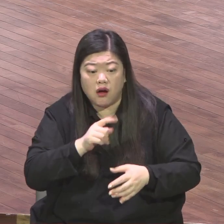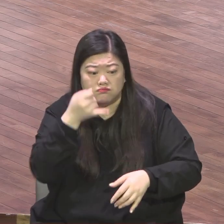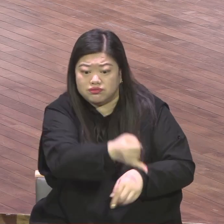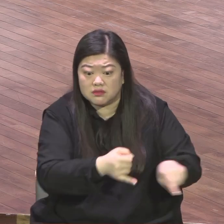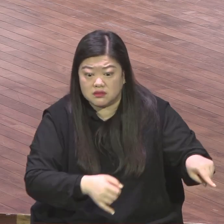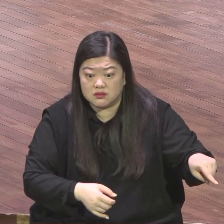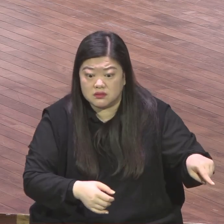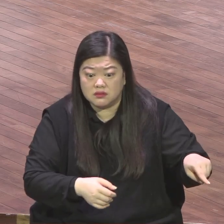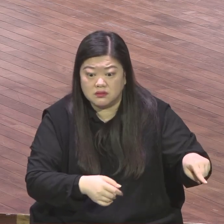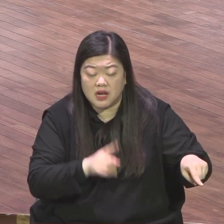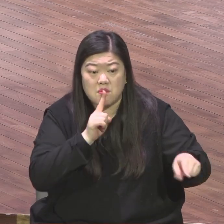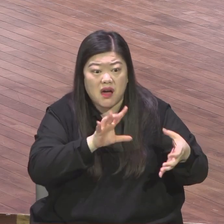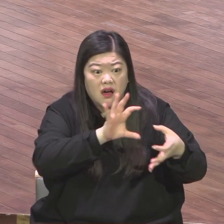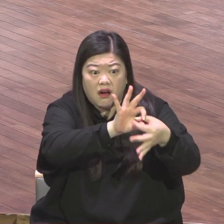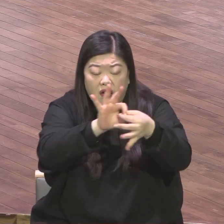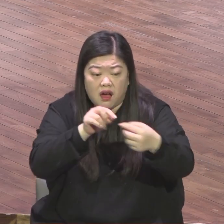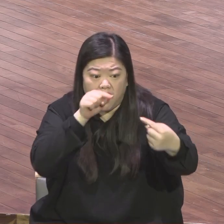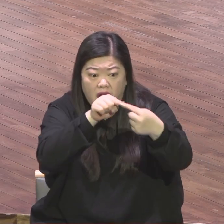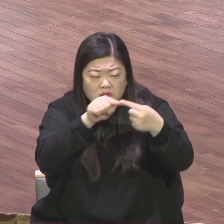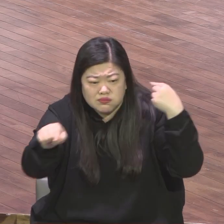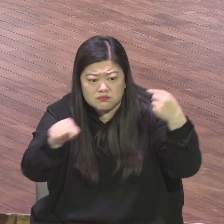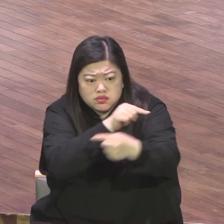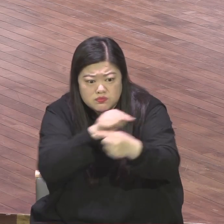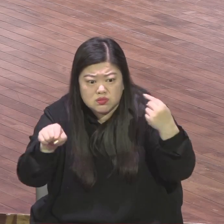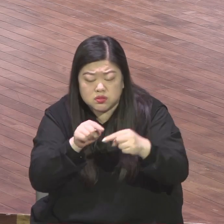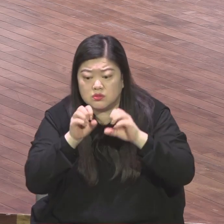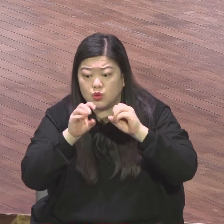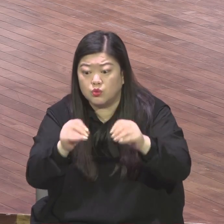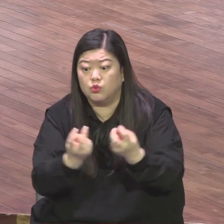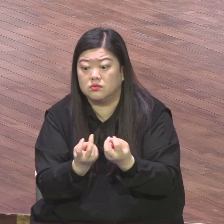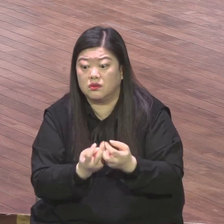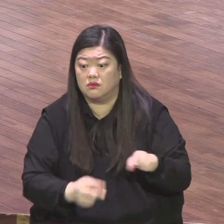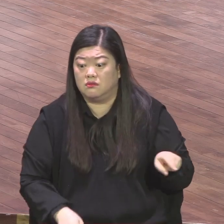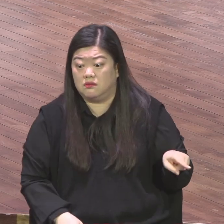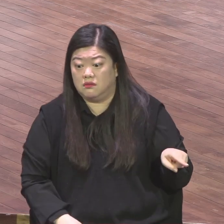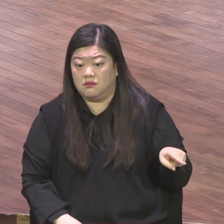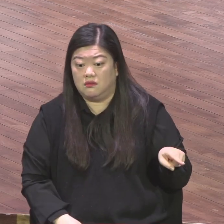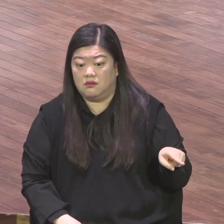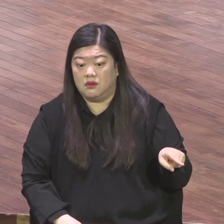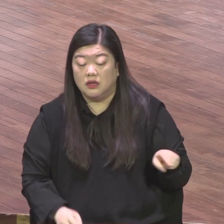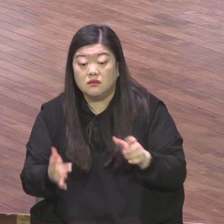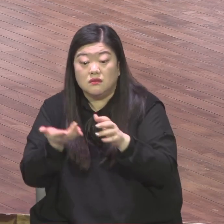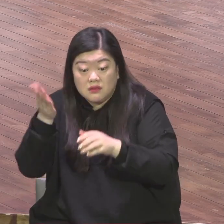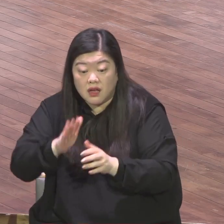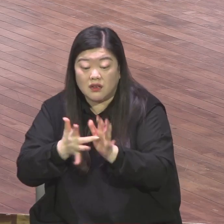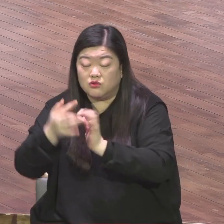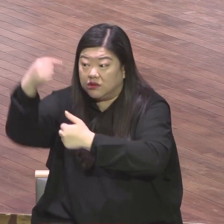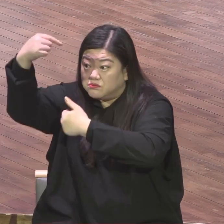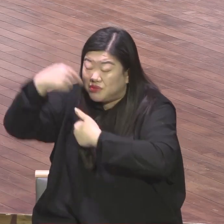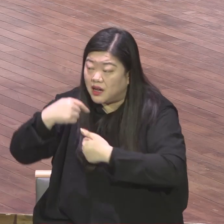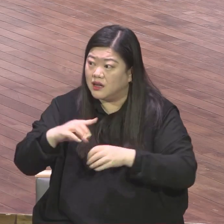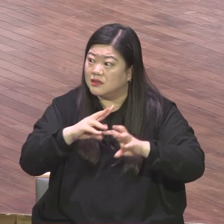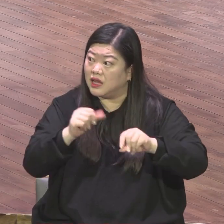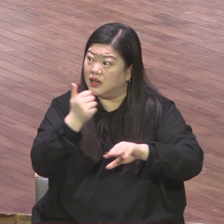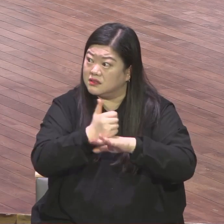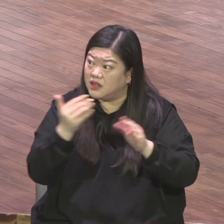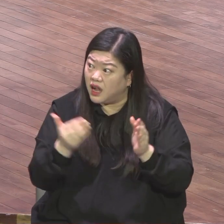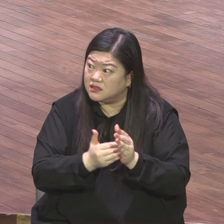사람들에게 어떻게 모든 족속으로 땅끝까지 만민에게 가서 복음을 전가하라?